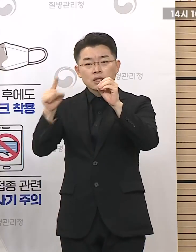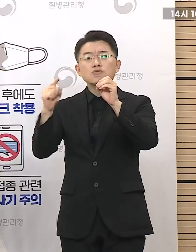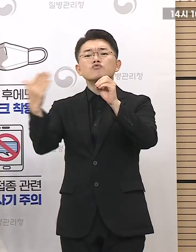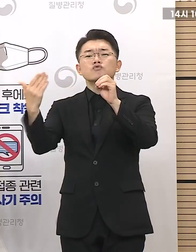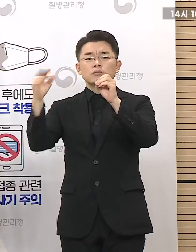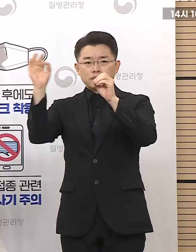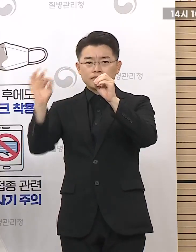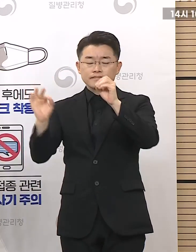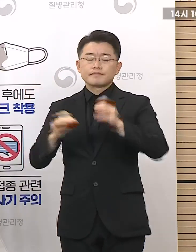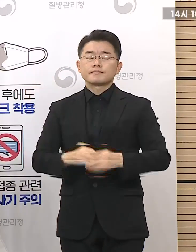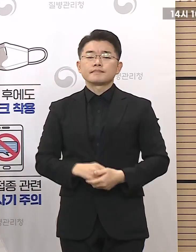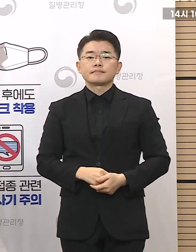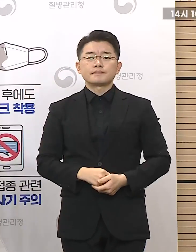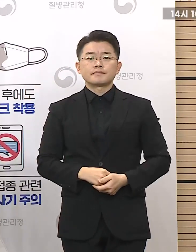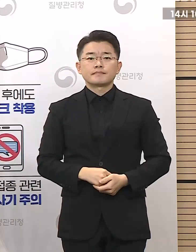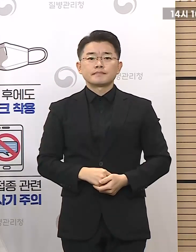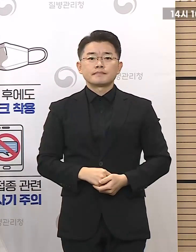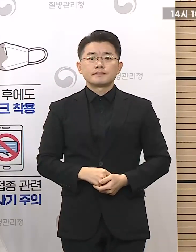0.019%였습니다.